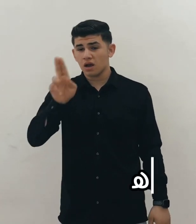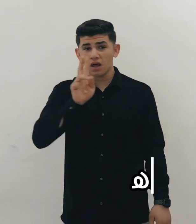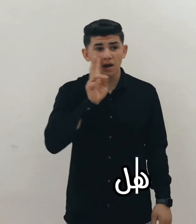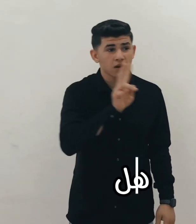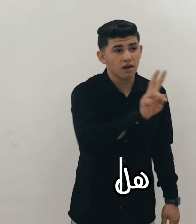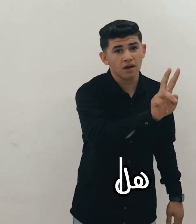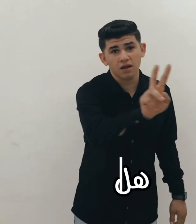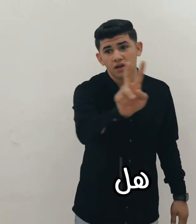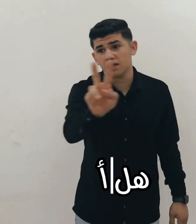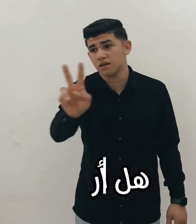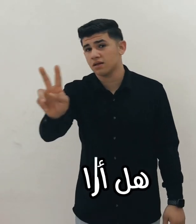هل